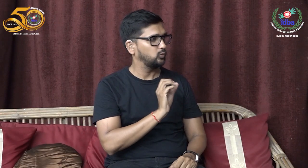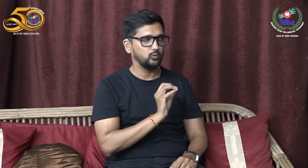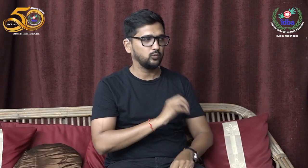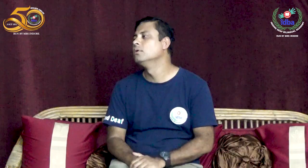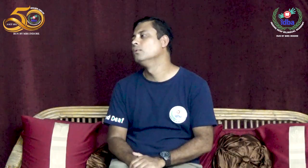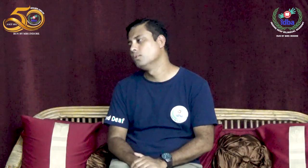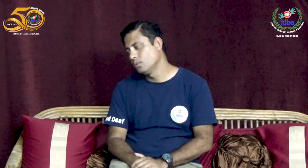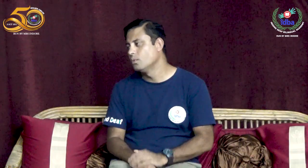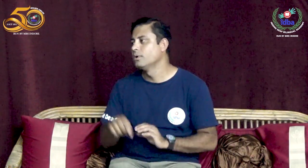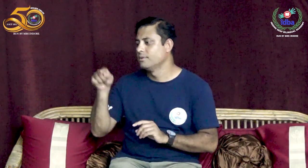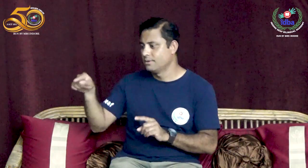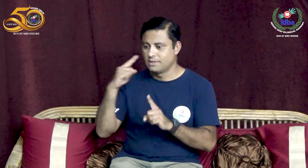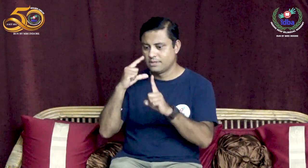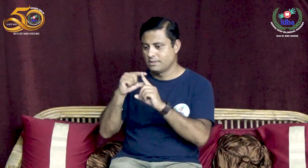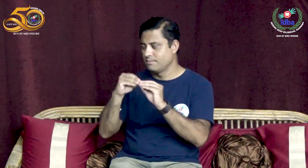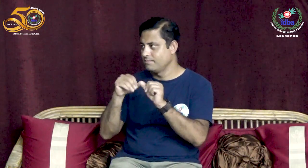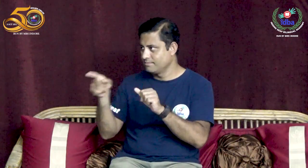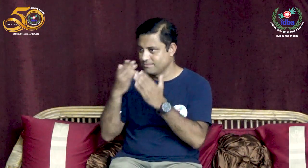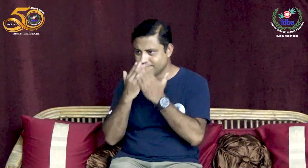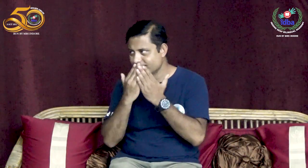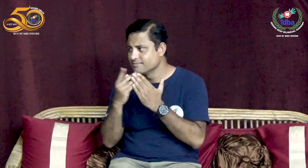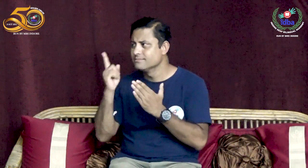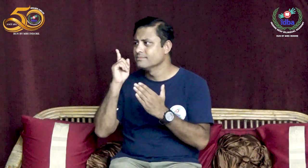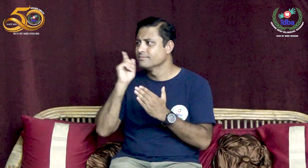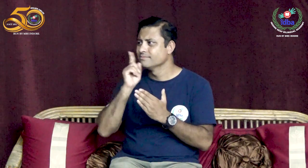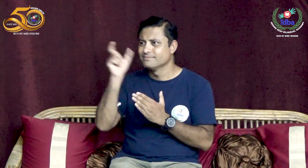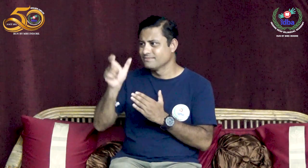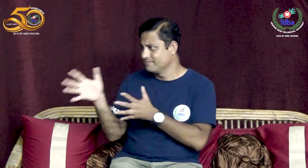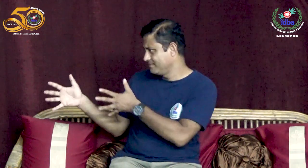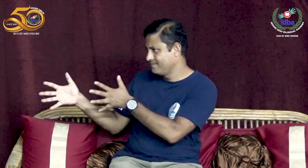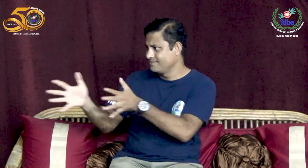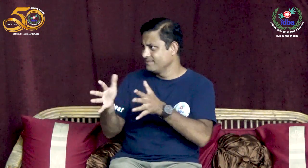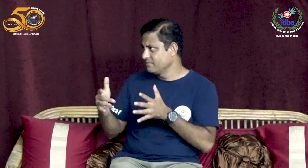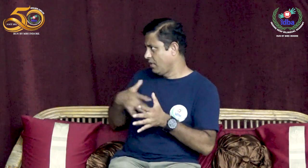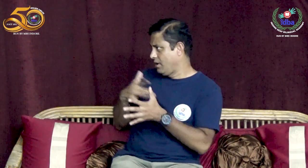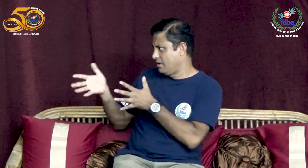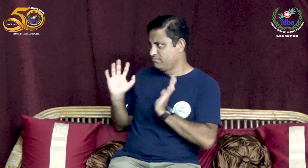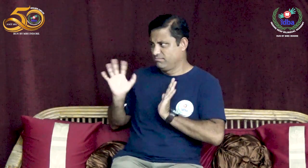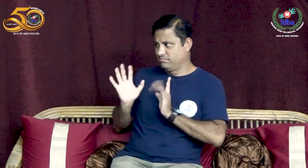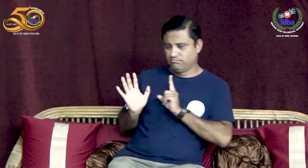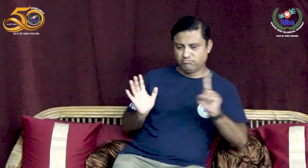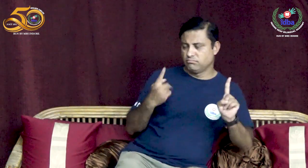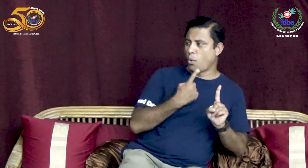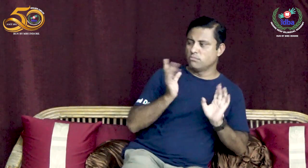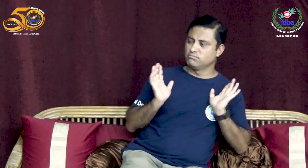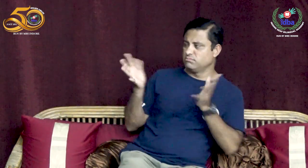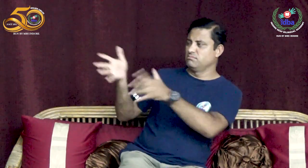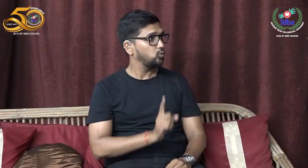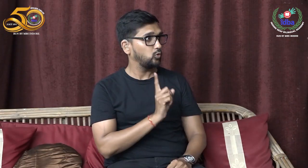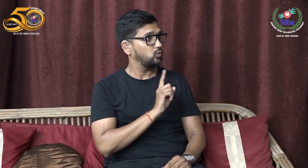मैंने 12 नहीं, अच्छा। जब IDBA में आपने पढ़ा तो आप सबसे बात करते हो, आपने सबसे बात करना चालू किया, आप